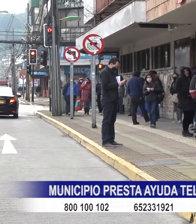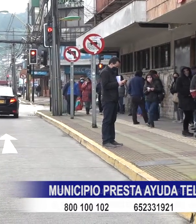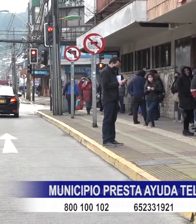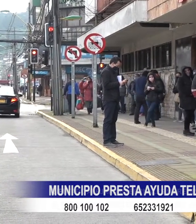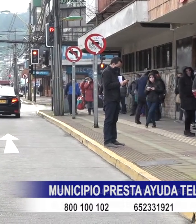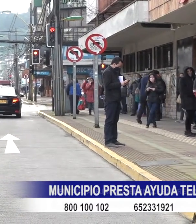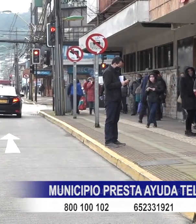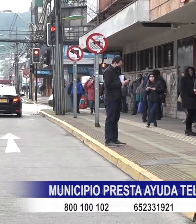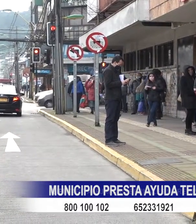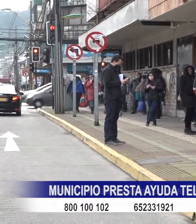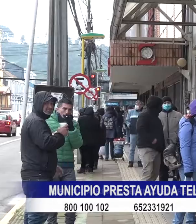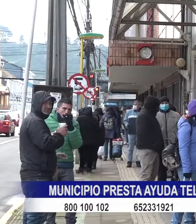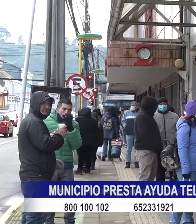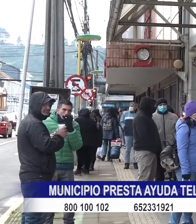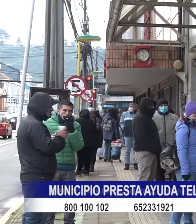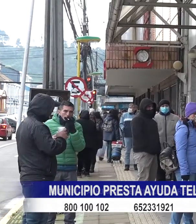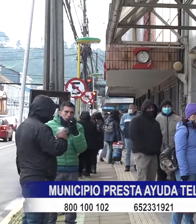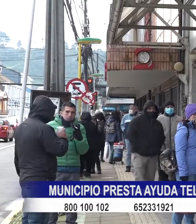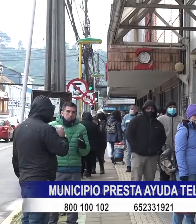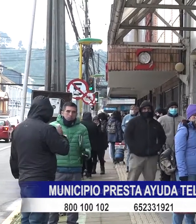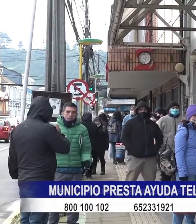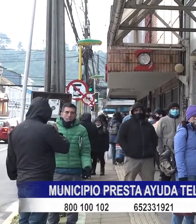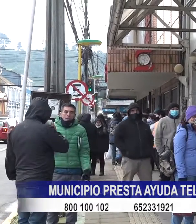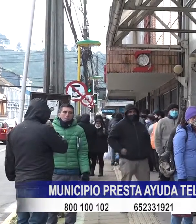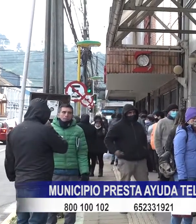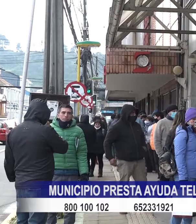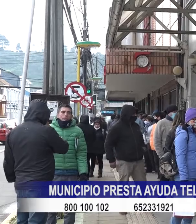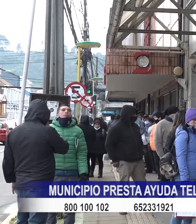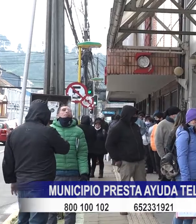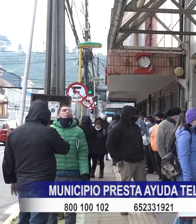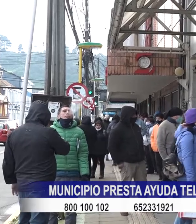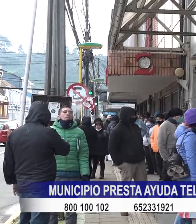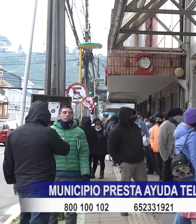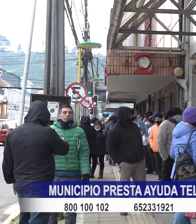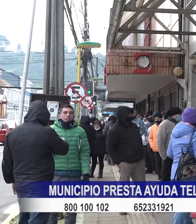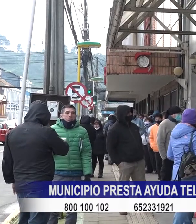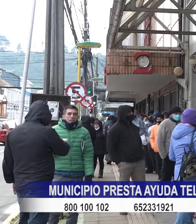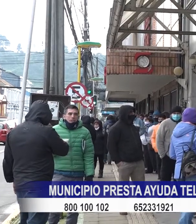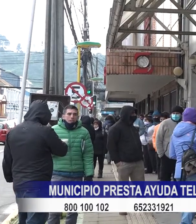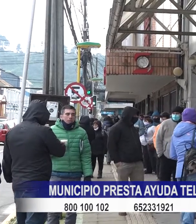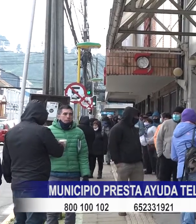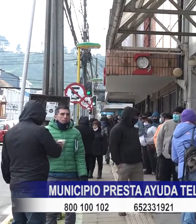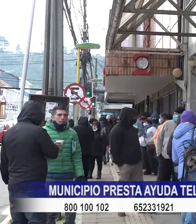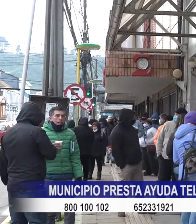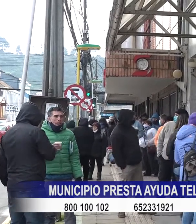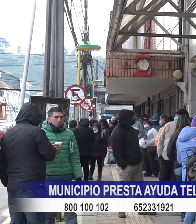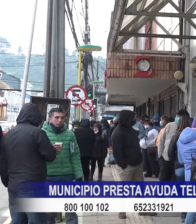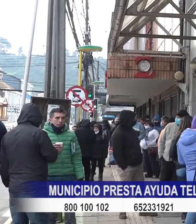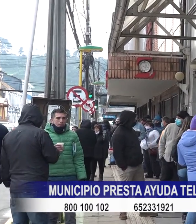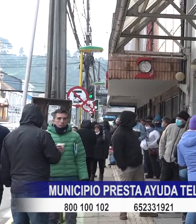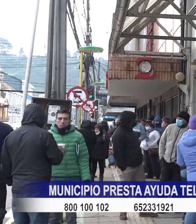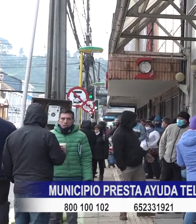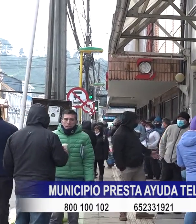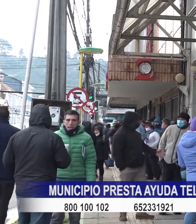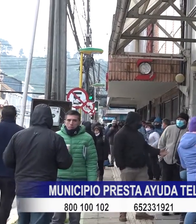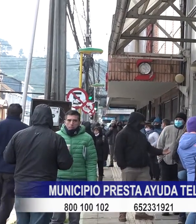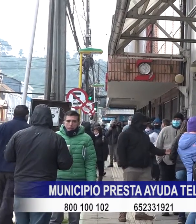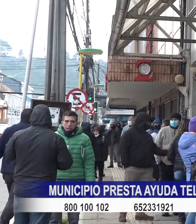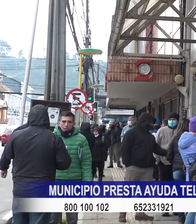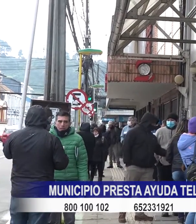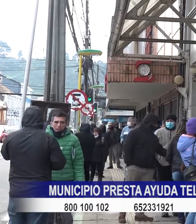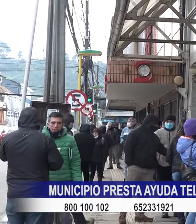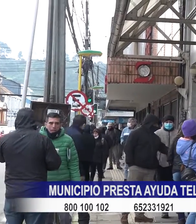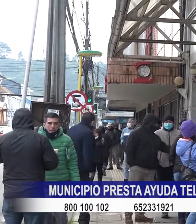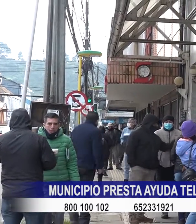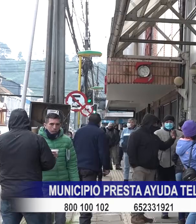52 26 14 98 6 52 26 14 41